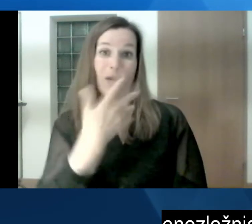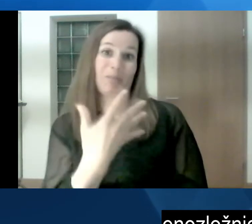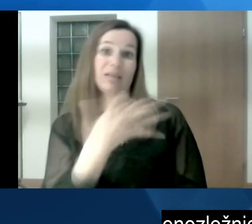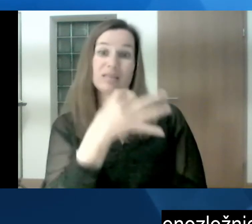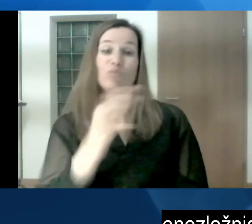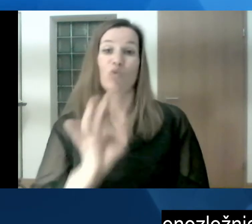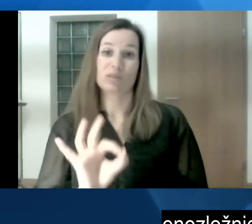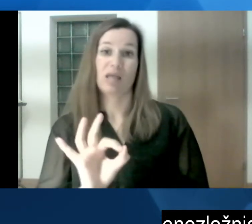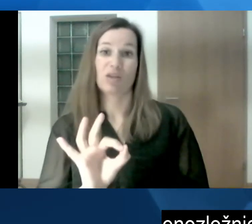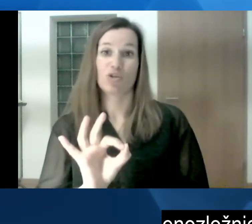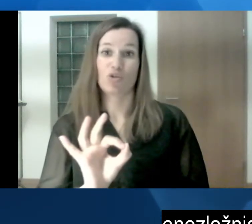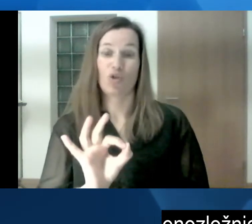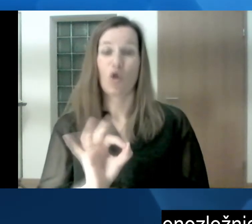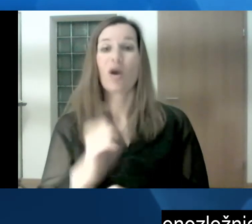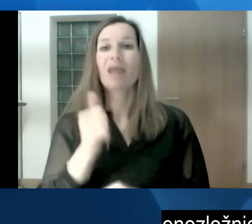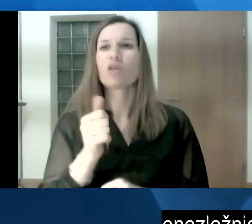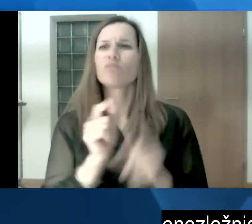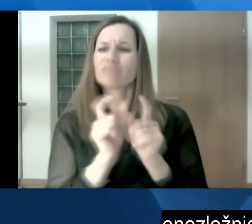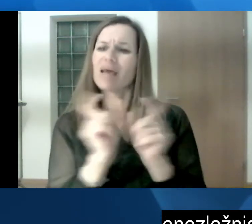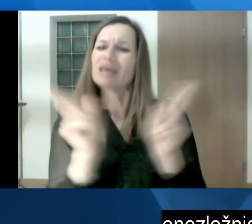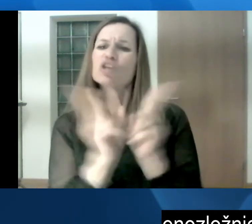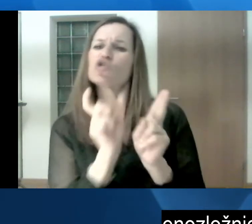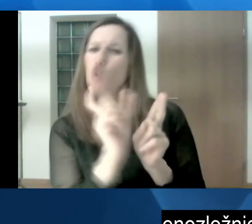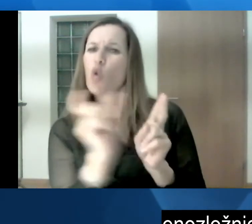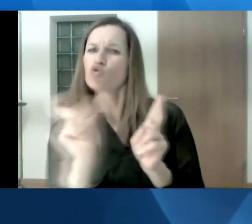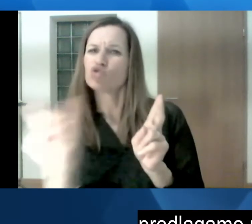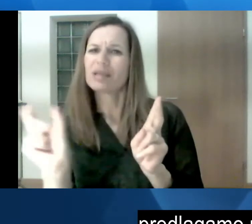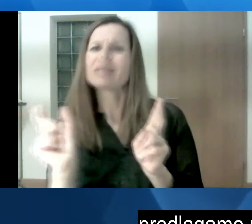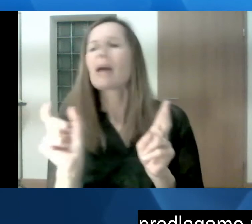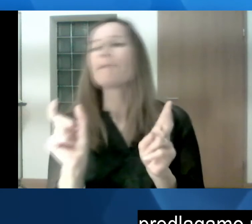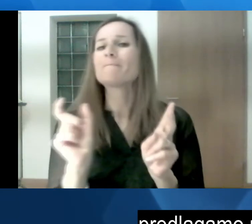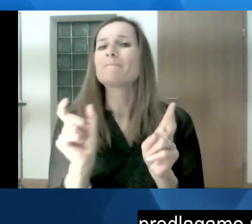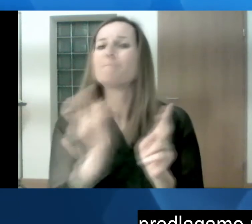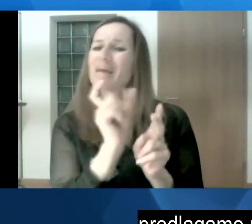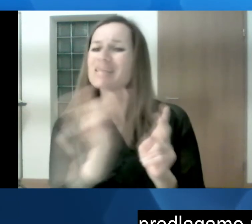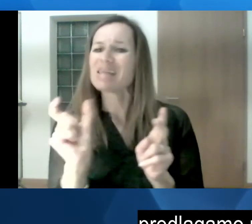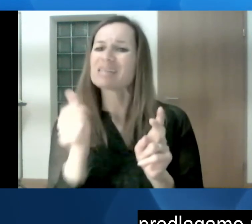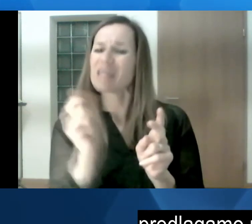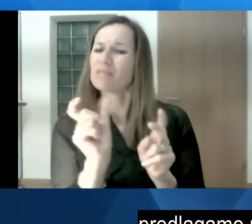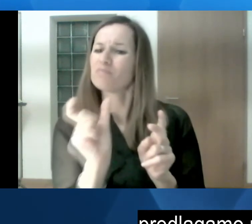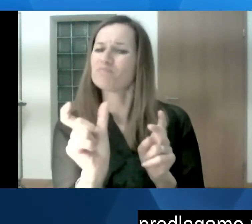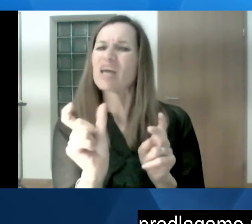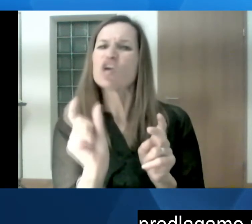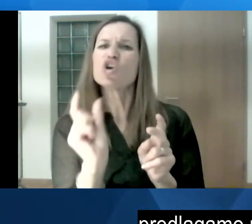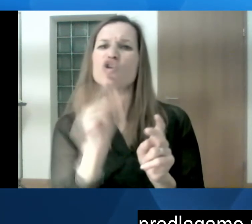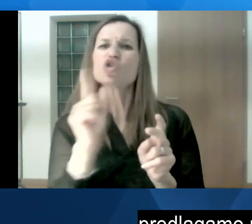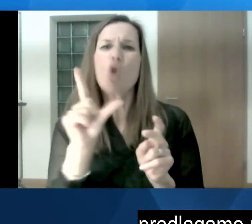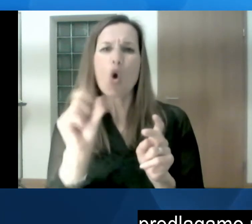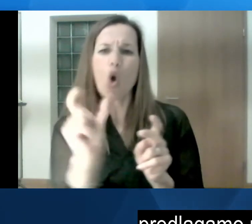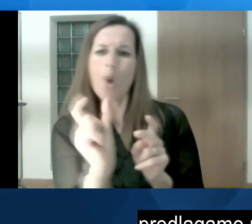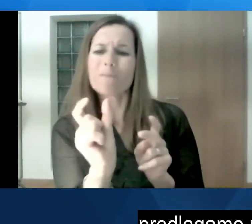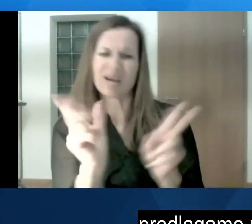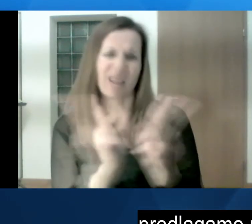predvajanih enozložnic, se pravi besed slovenskih z enim zvokom, enim zlogom, predlagamo rehabilitacijo